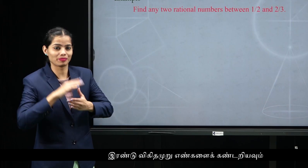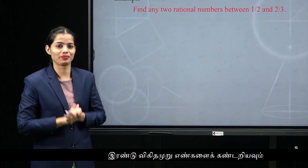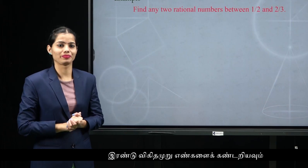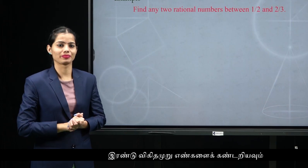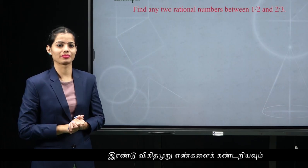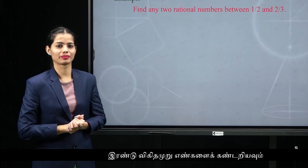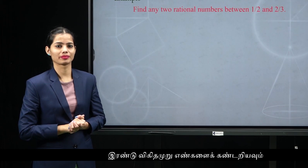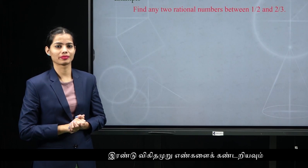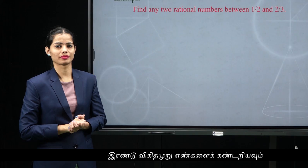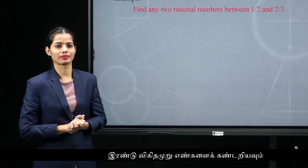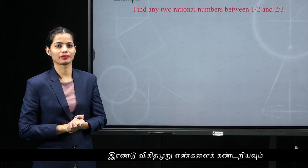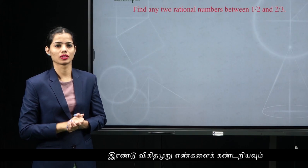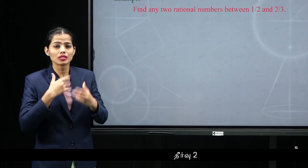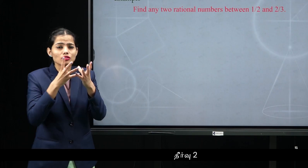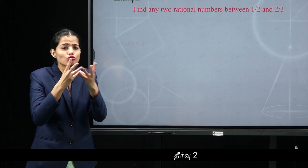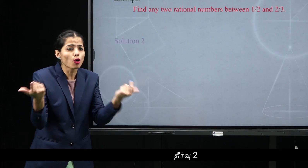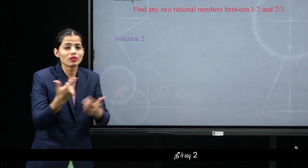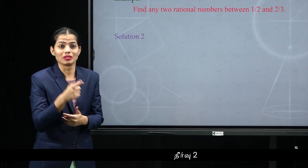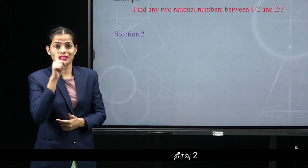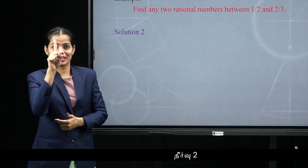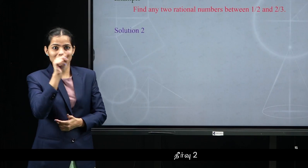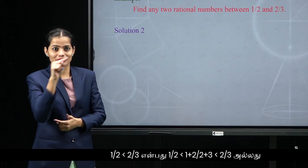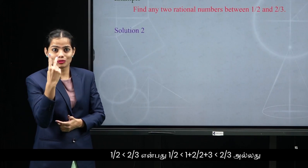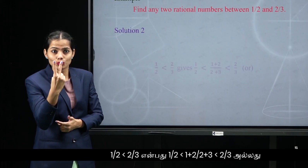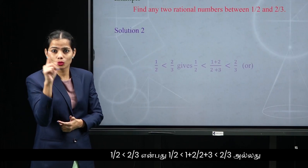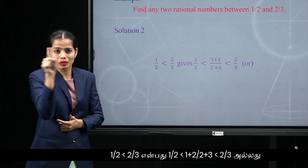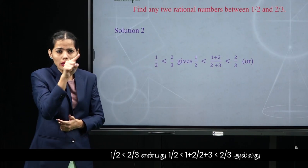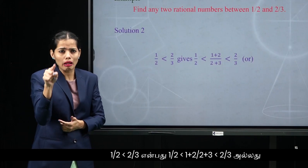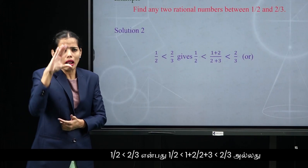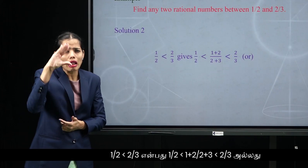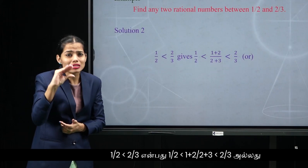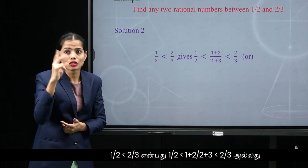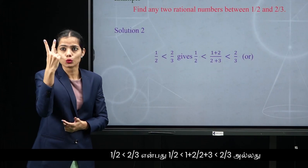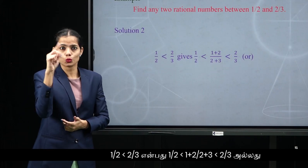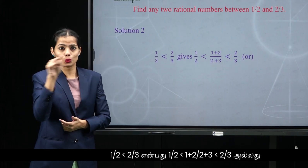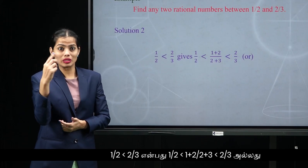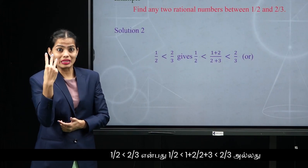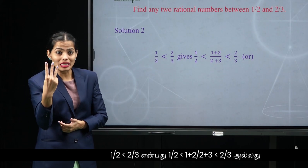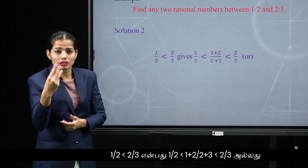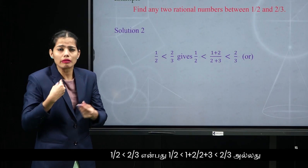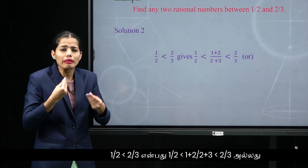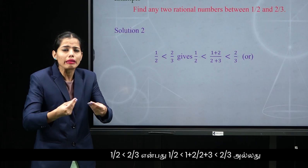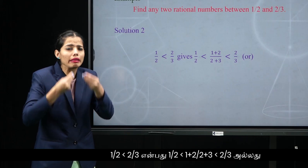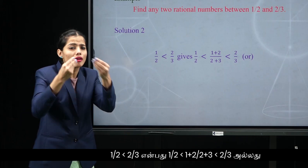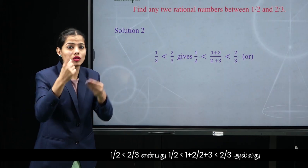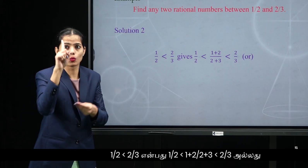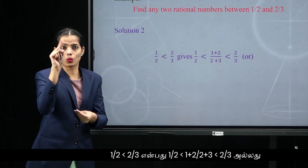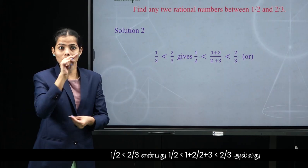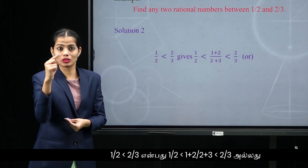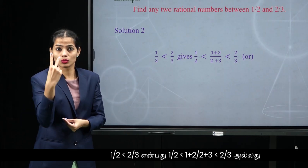விகிதமுறு எண்களைக் கண்டறியவும். தீர்வு 2. 1/2 2/3 விட பெரியது